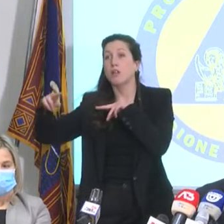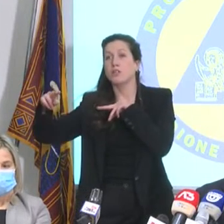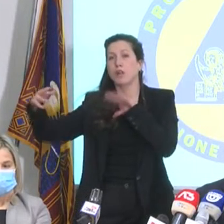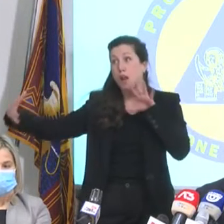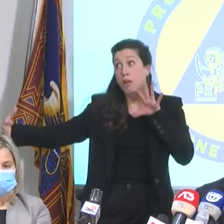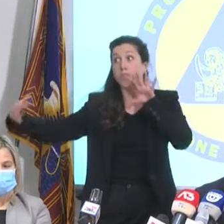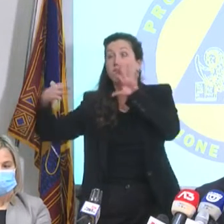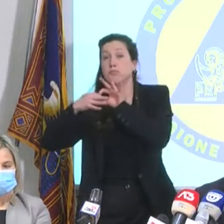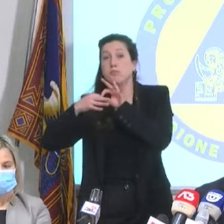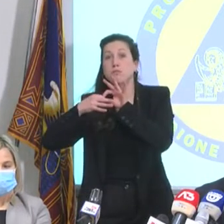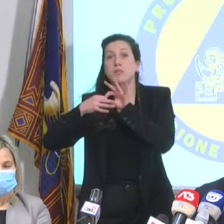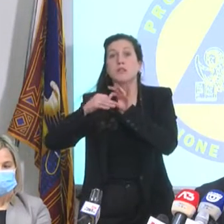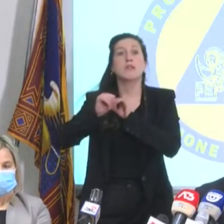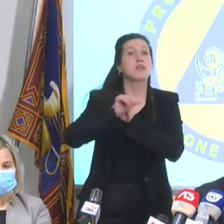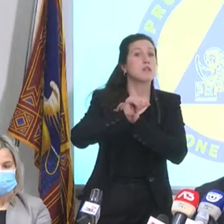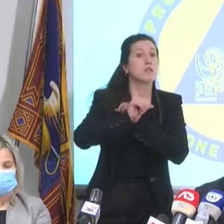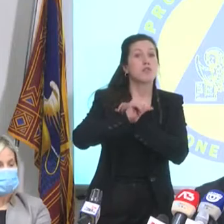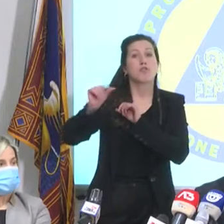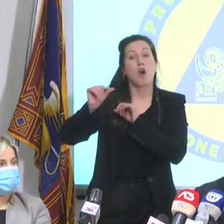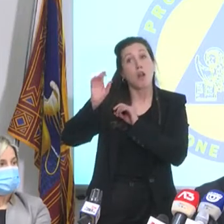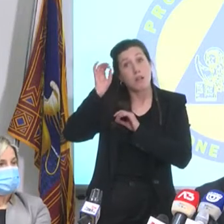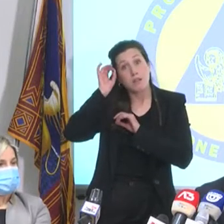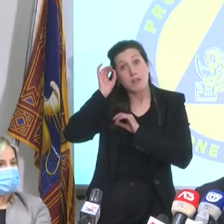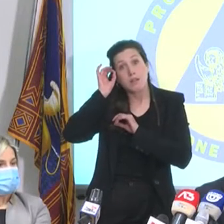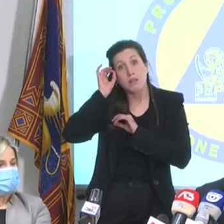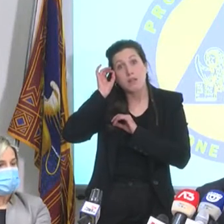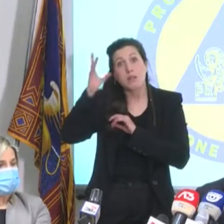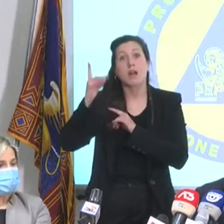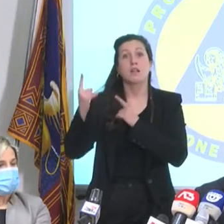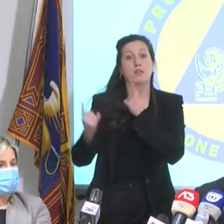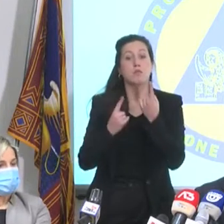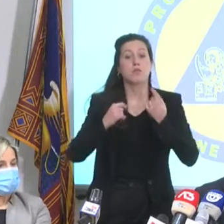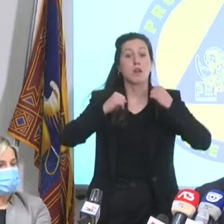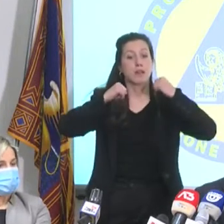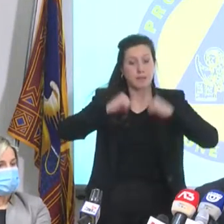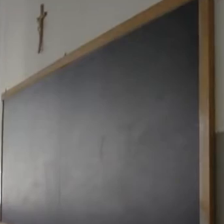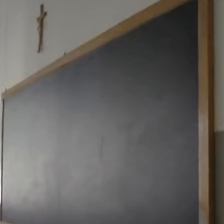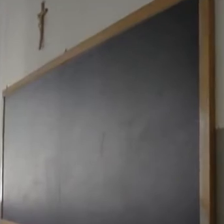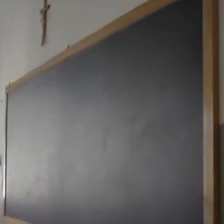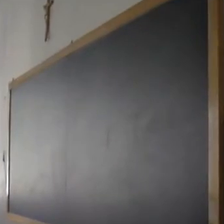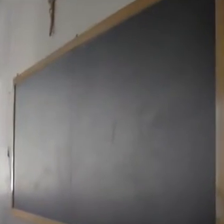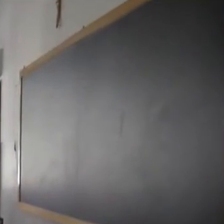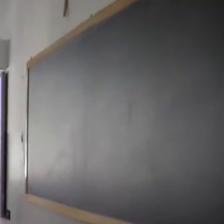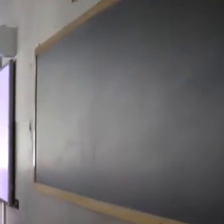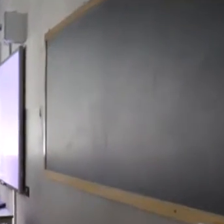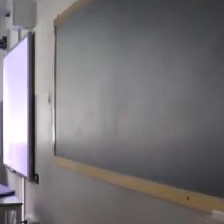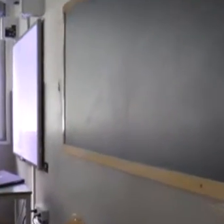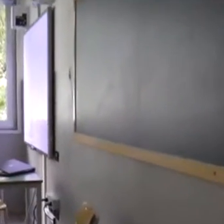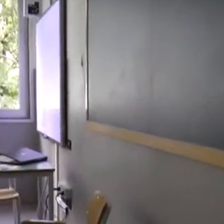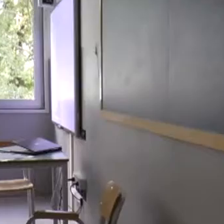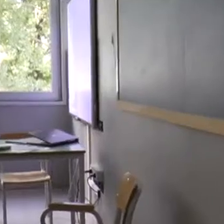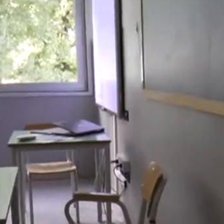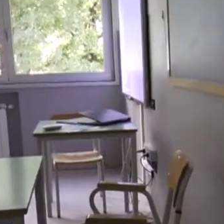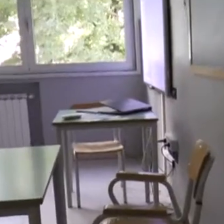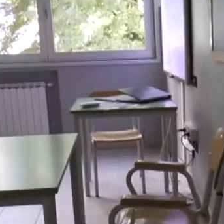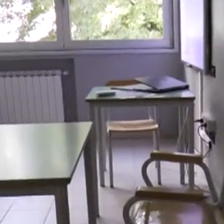ovviamente utile a sostenere questa tesi della riapertura la questione sarà al centro di una riunione